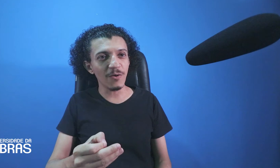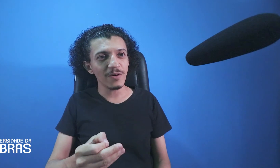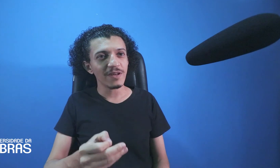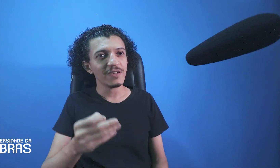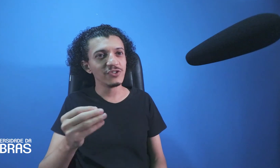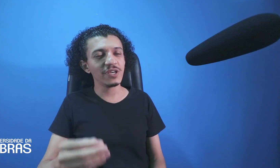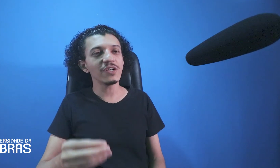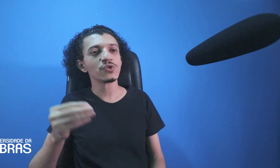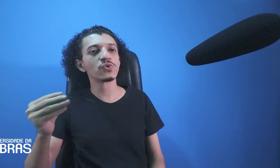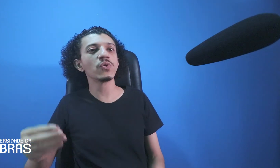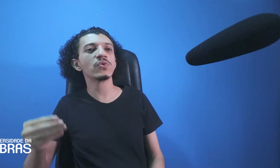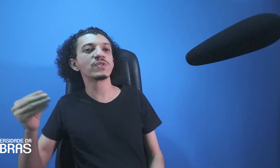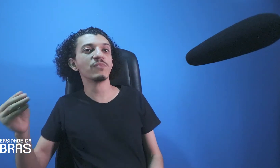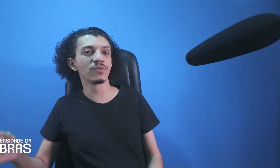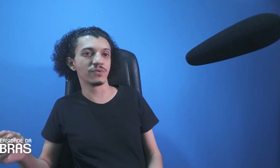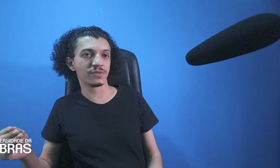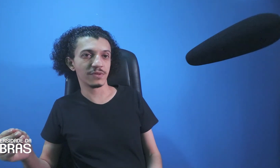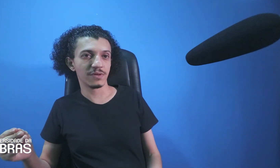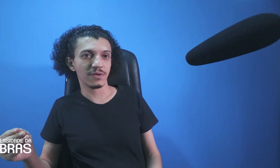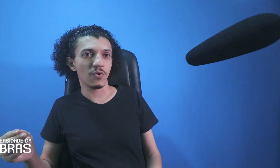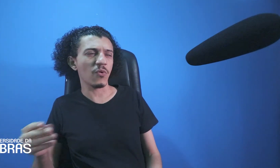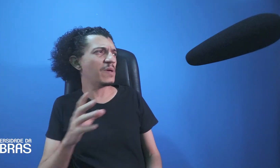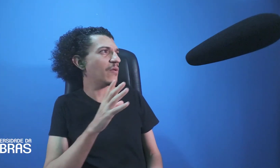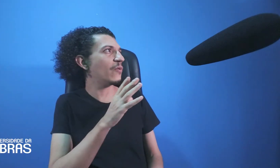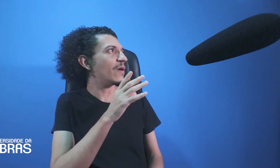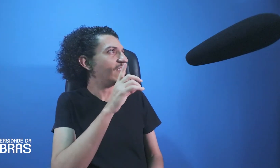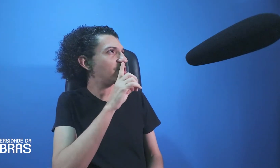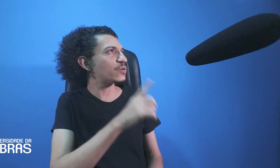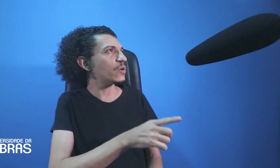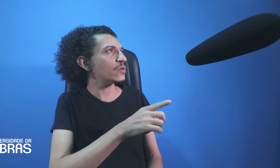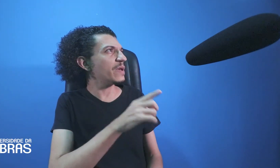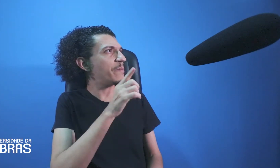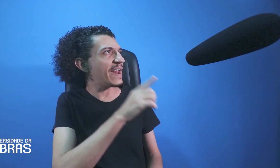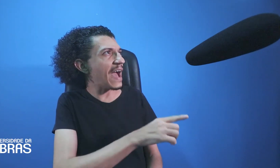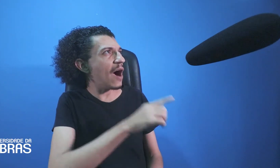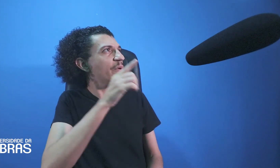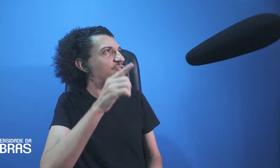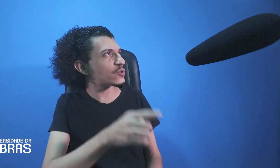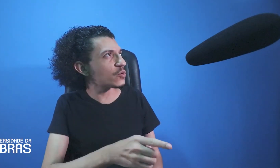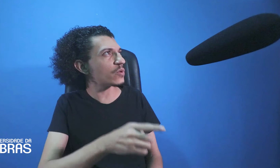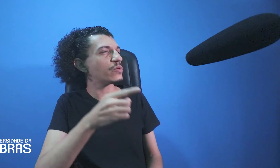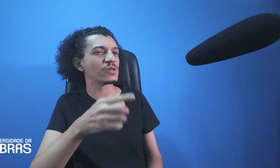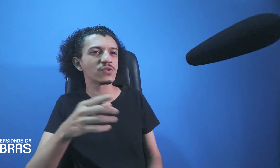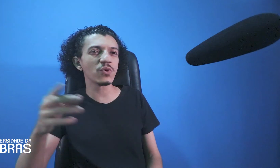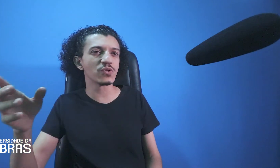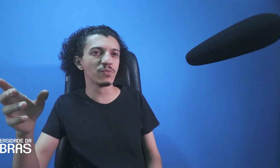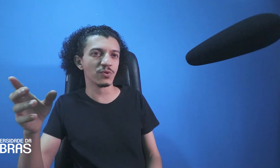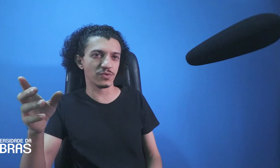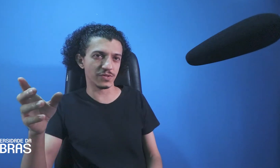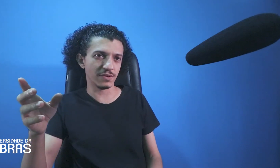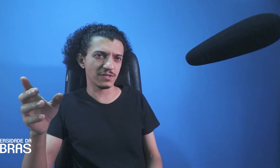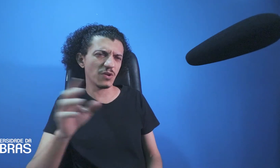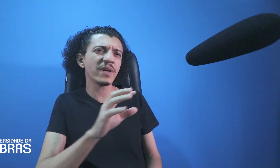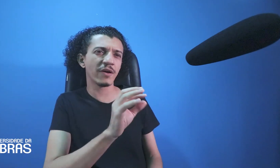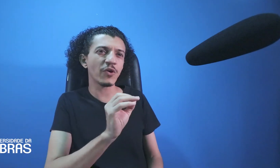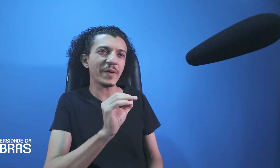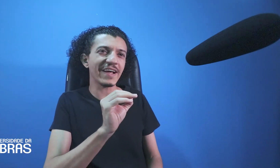Nacional de Surdos Mudos, o Imperial Instituto de Surdos Mudos, se não me engano o nome era esse